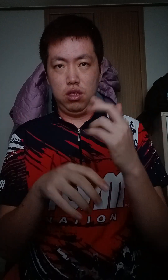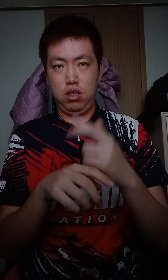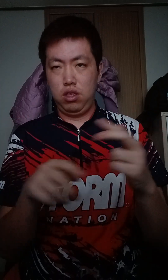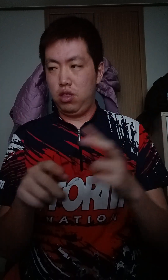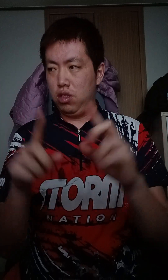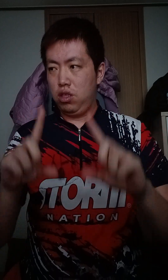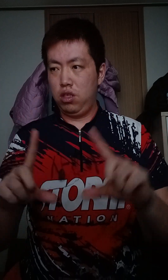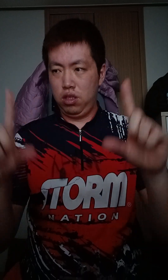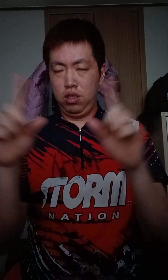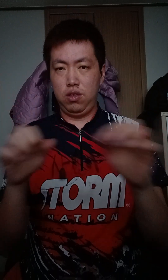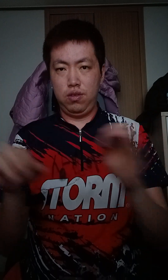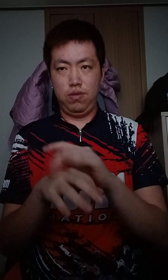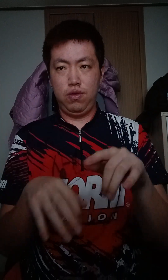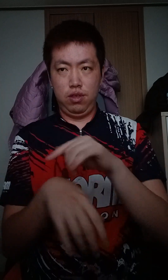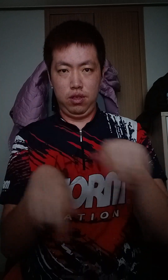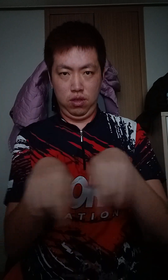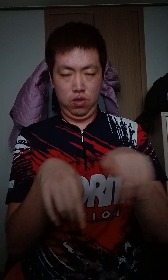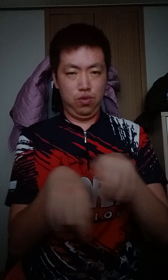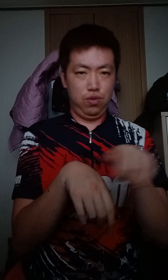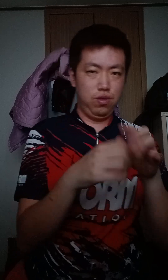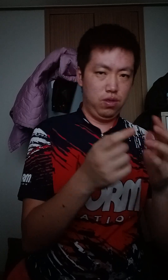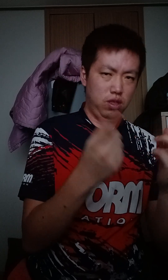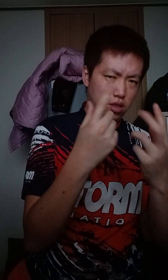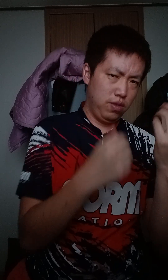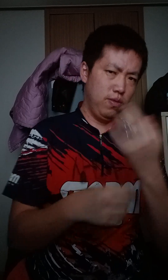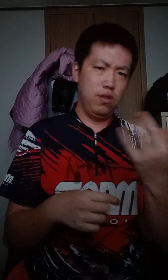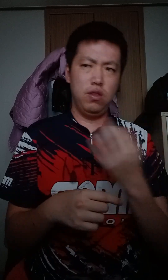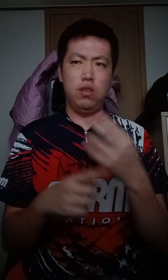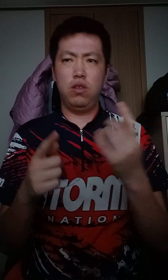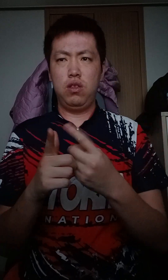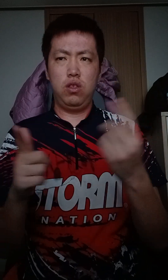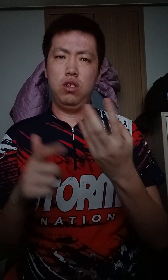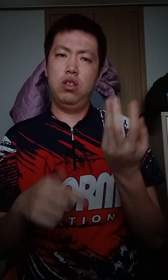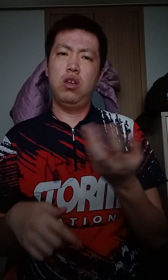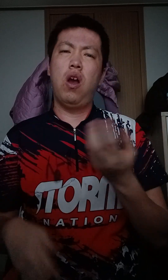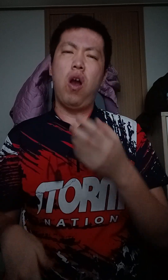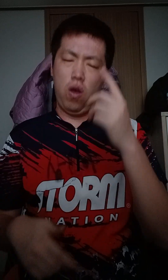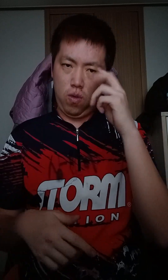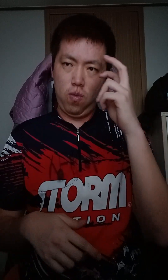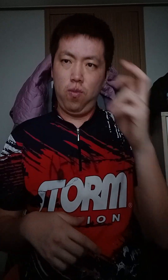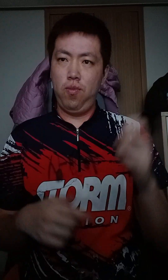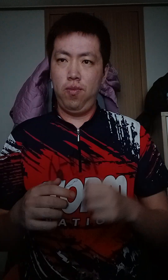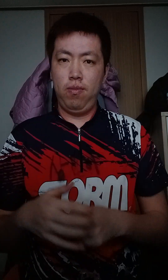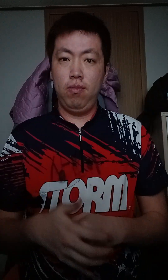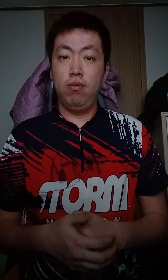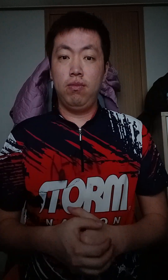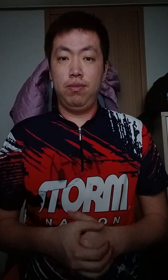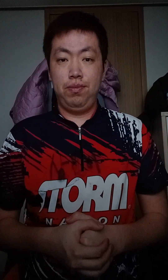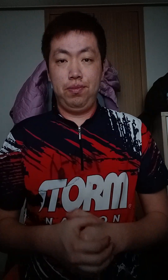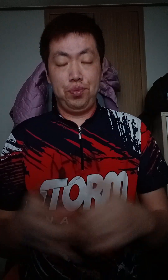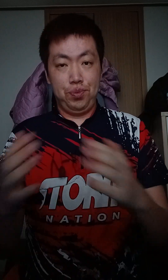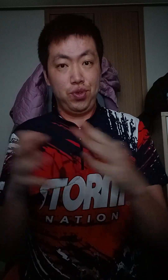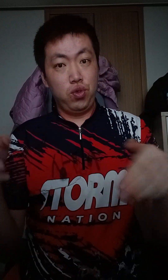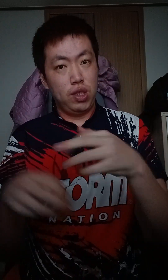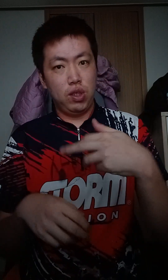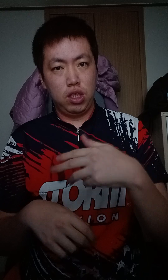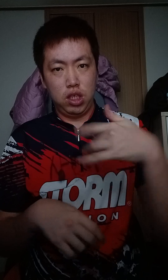차다 보니 보호자와 함께 이용해야 하는 발달장애인은 이용이 어렵습니다. 장애인용 화장실을 없앤 건 같은